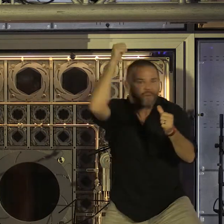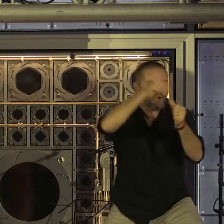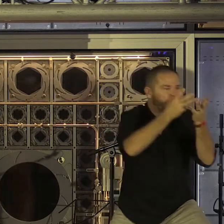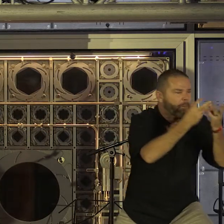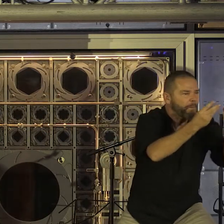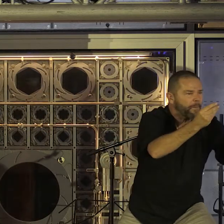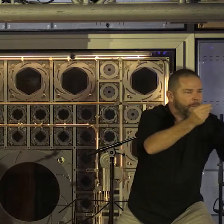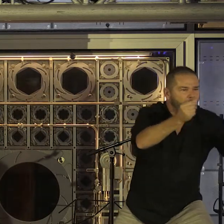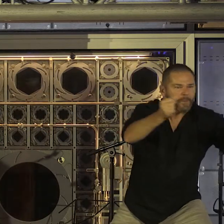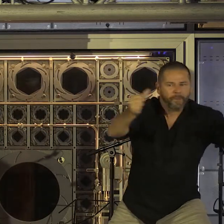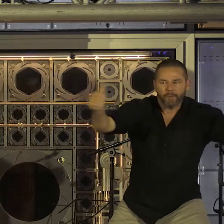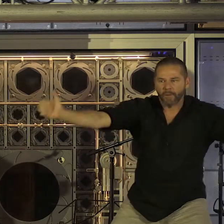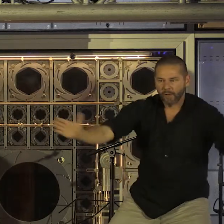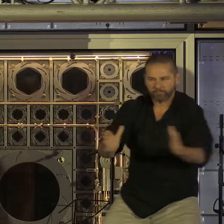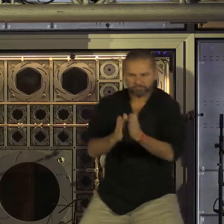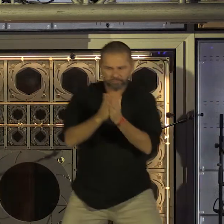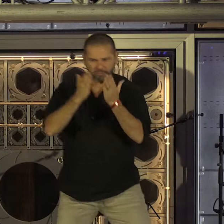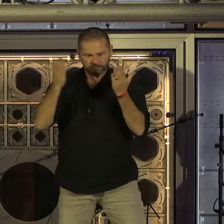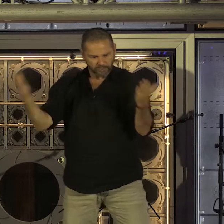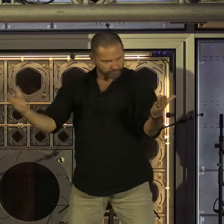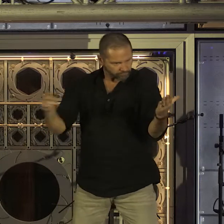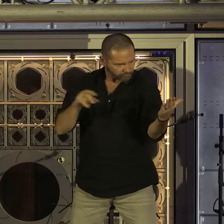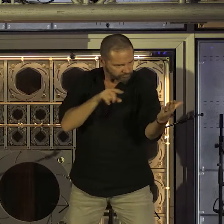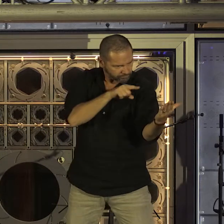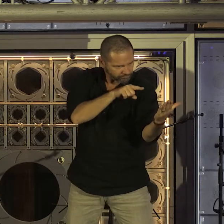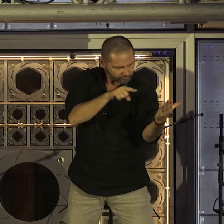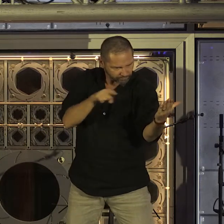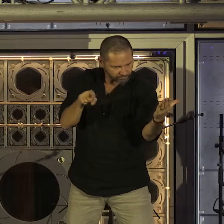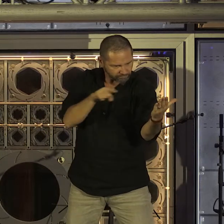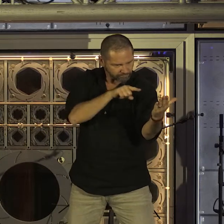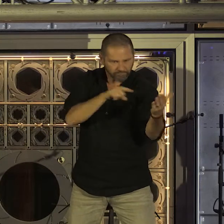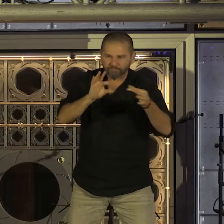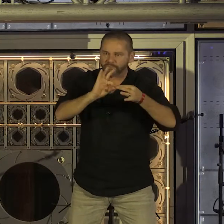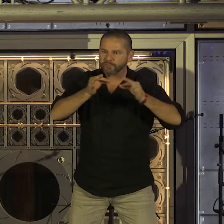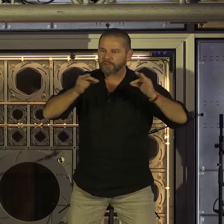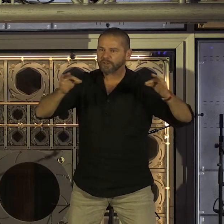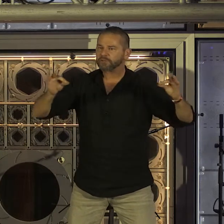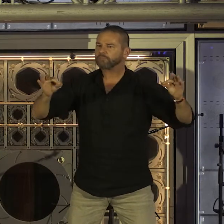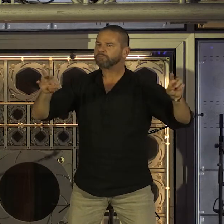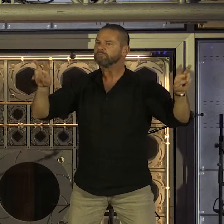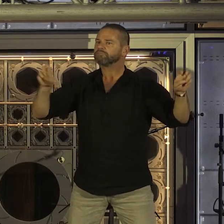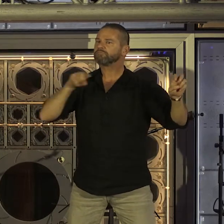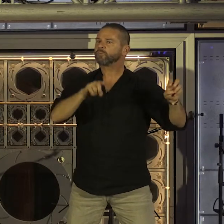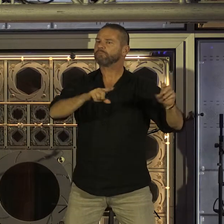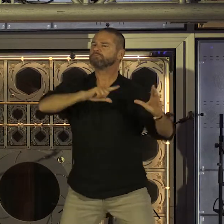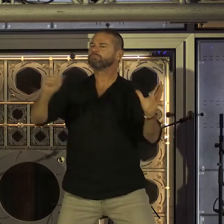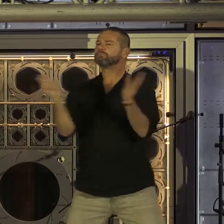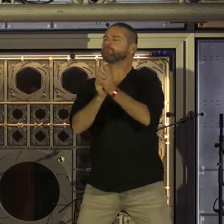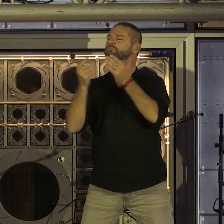Il est écrit dans le livre le jour où l'homme, à partir de signes